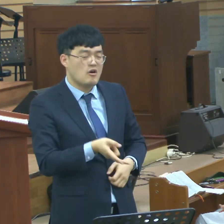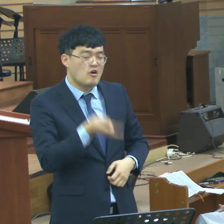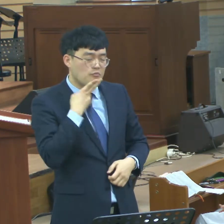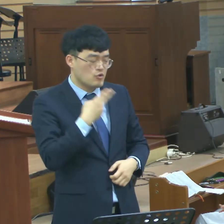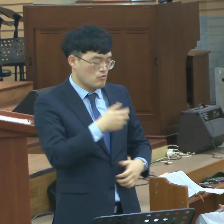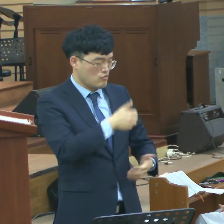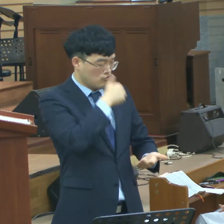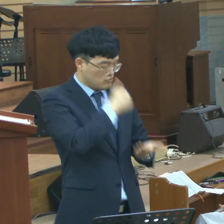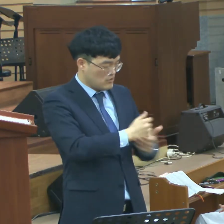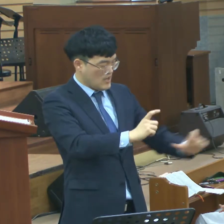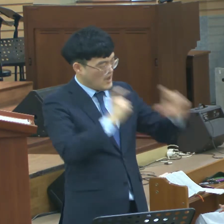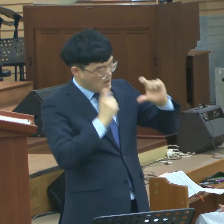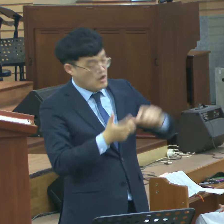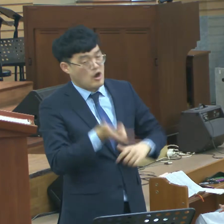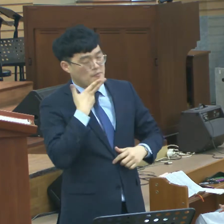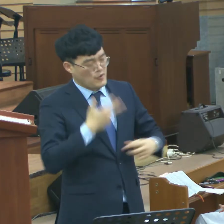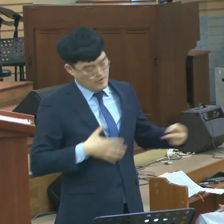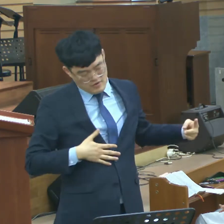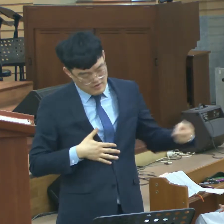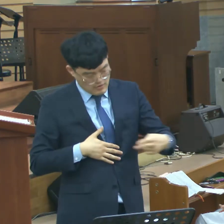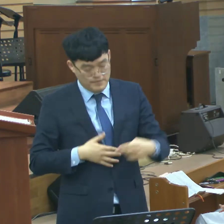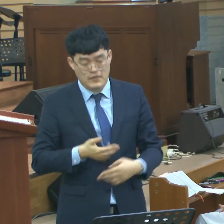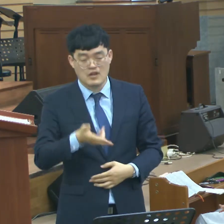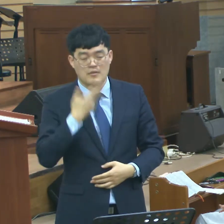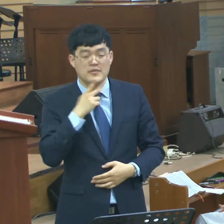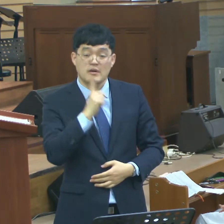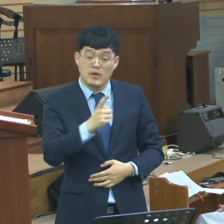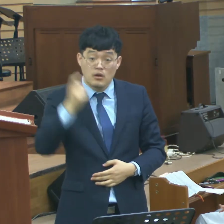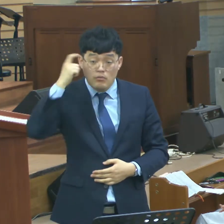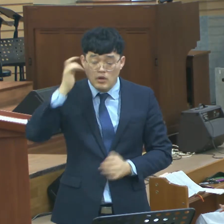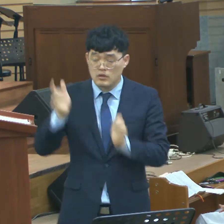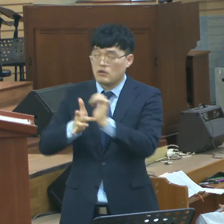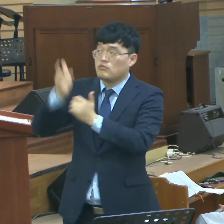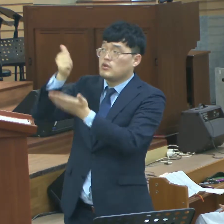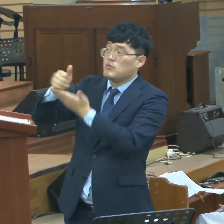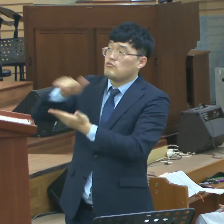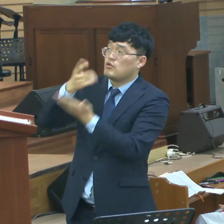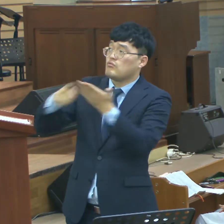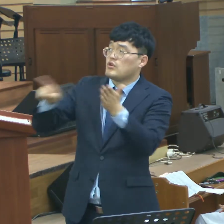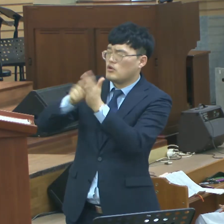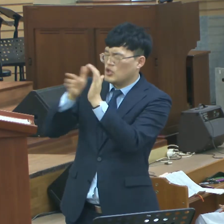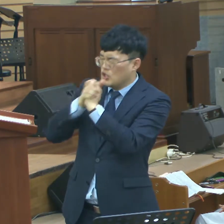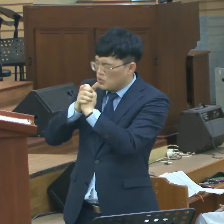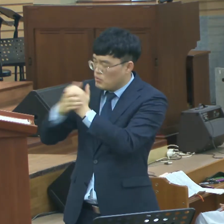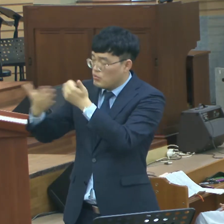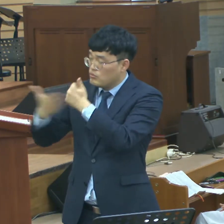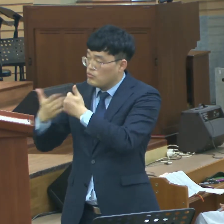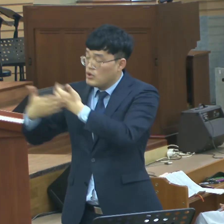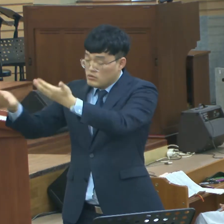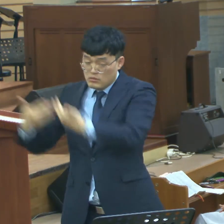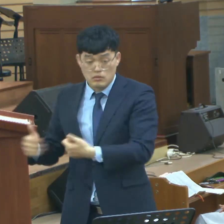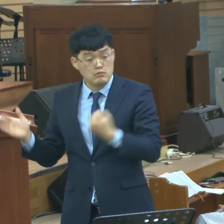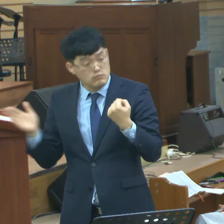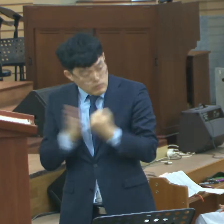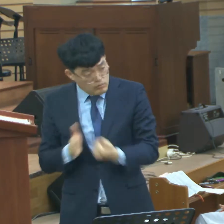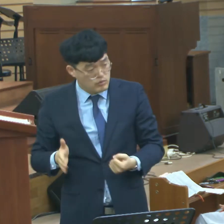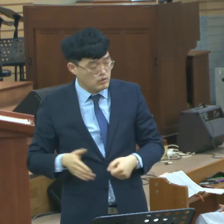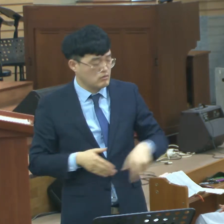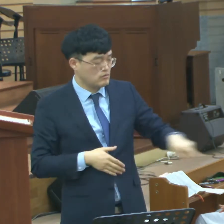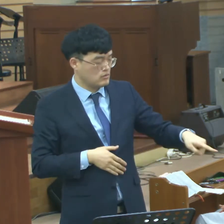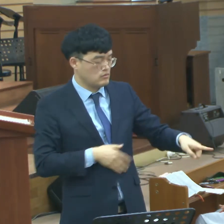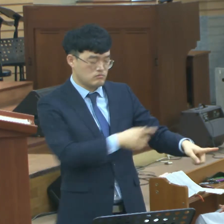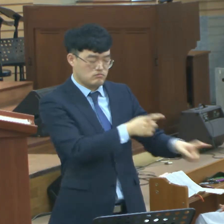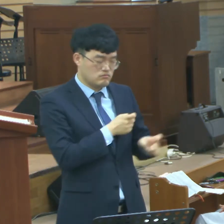의지하고 예수님이 하나님 보좌 우편에서 우리를 위해서 기도하실진데 누가 우리를 대적하리요? 누가 우리를